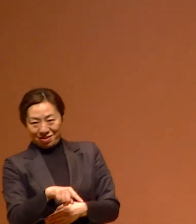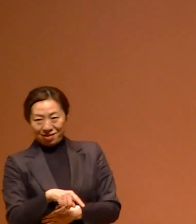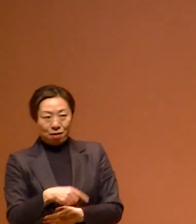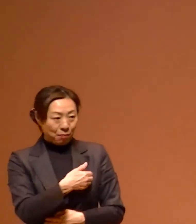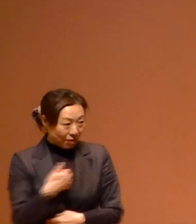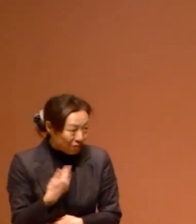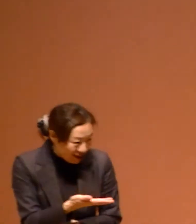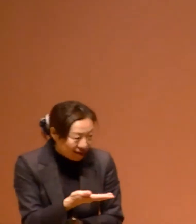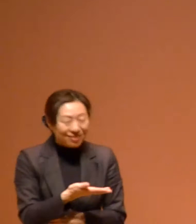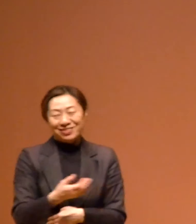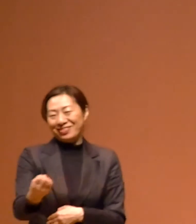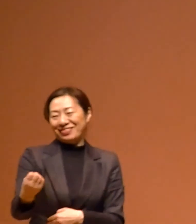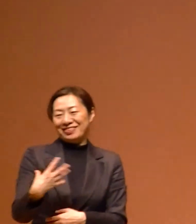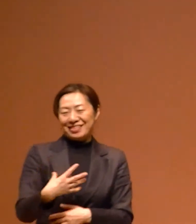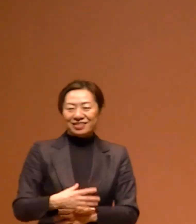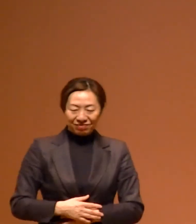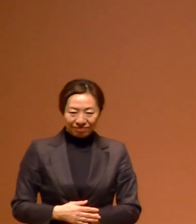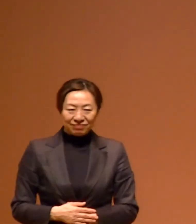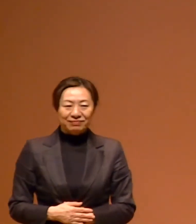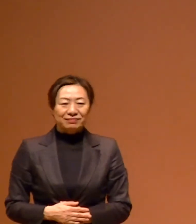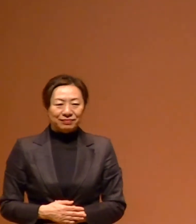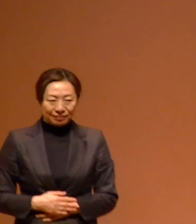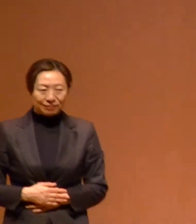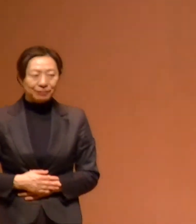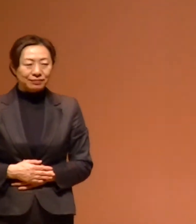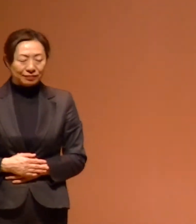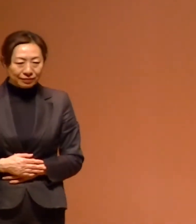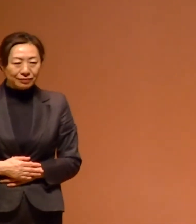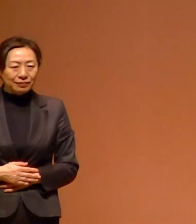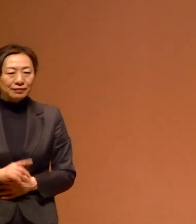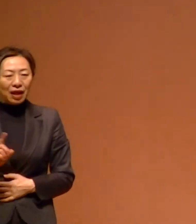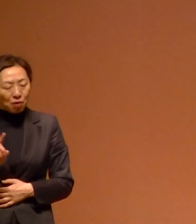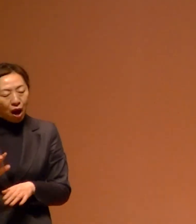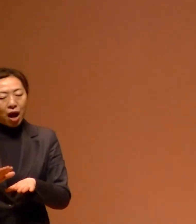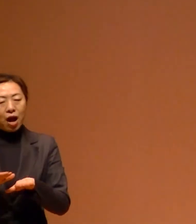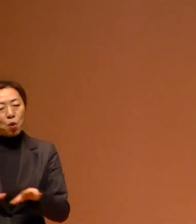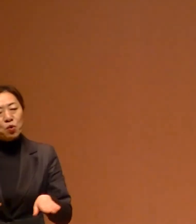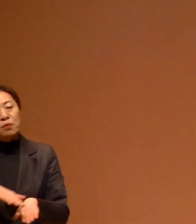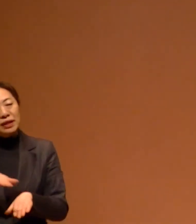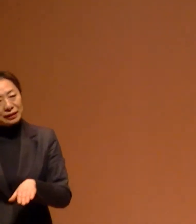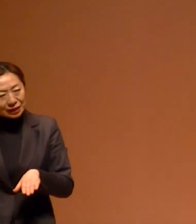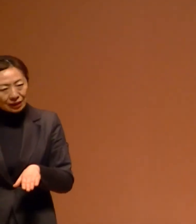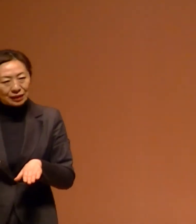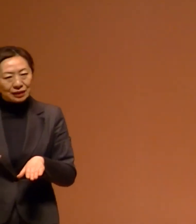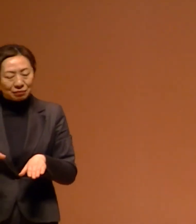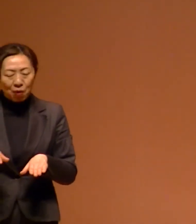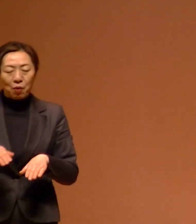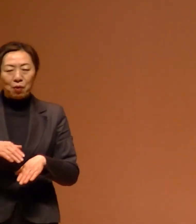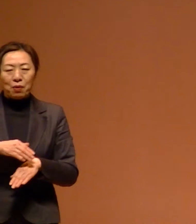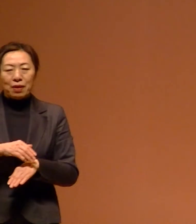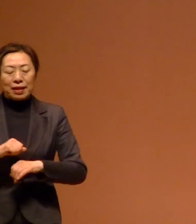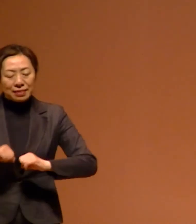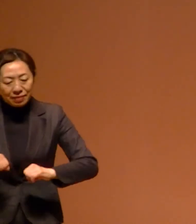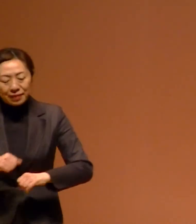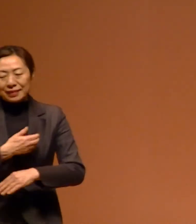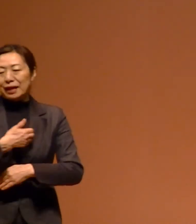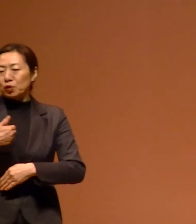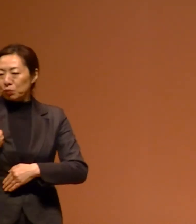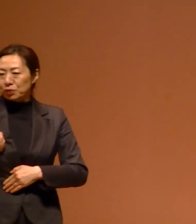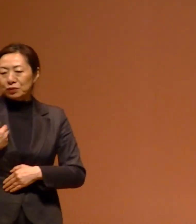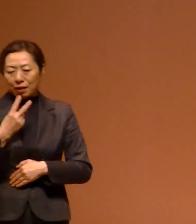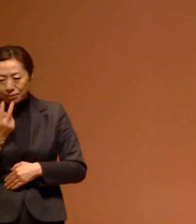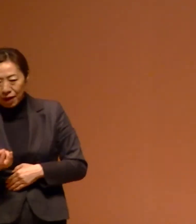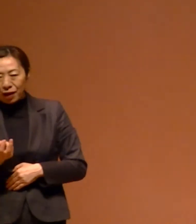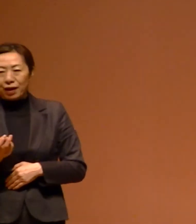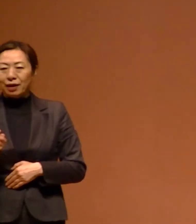われて、でまあなんとか子供たちに なっていうか食べ物に。ところがだんだん増えて、